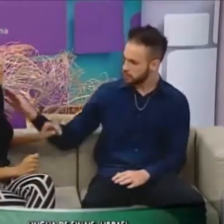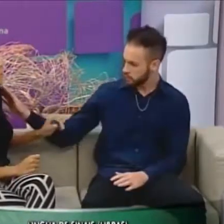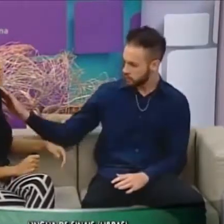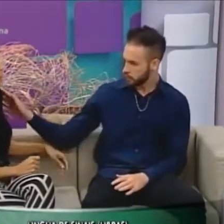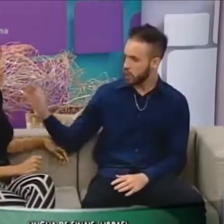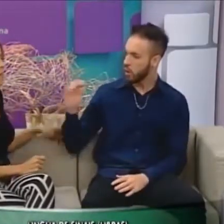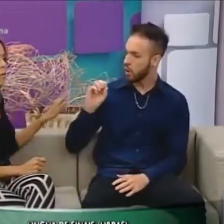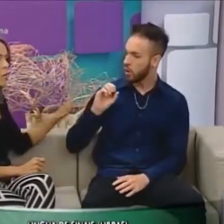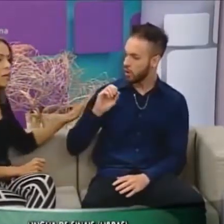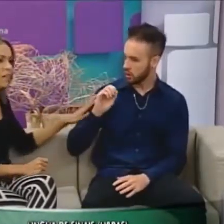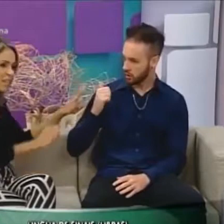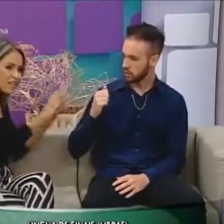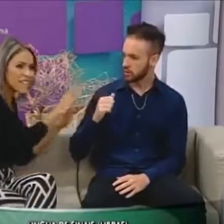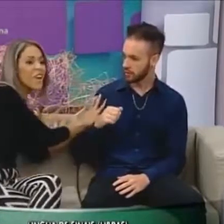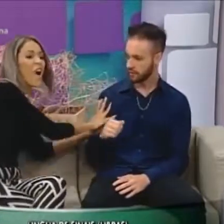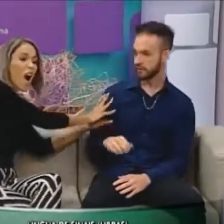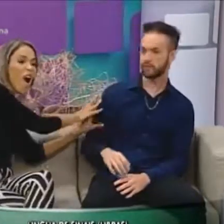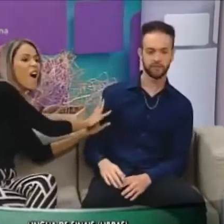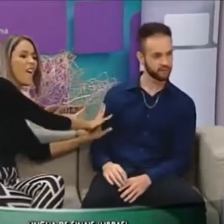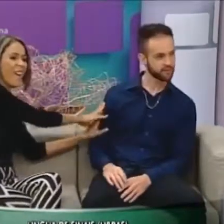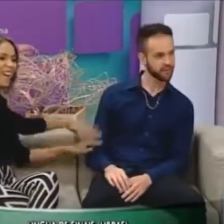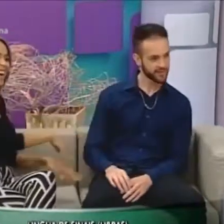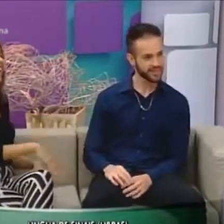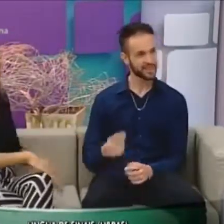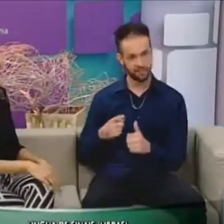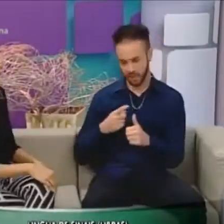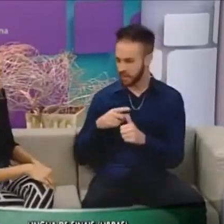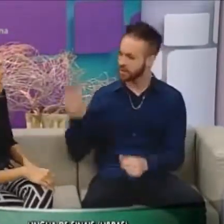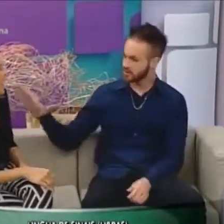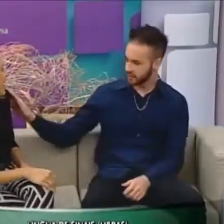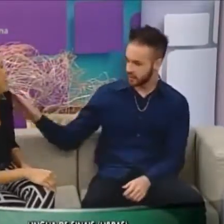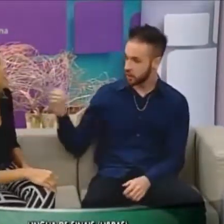Pode chamar, tranquilo, né? Não vai fazer assim, oh!